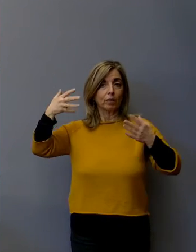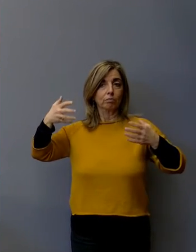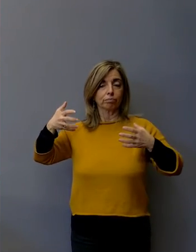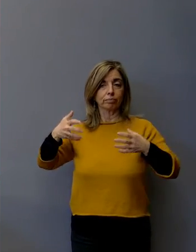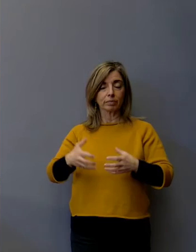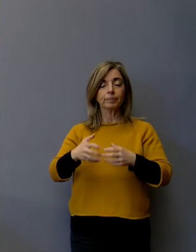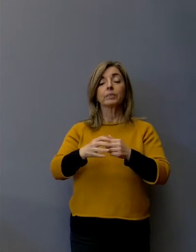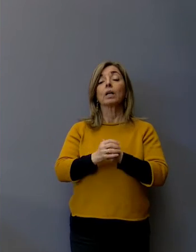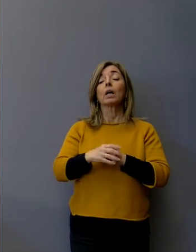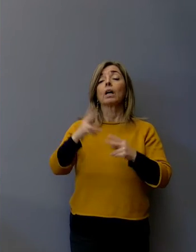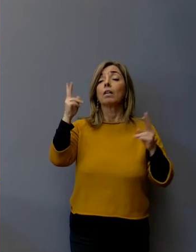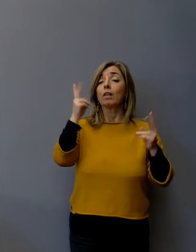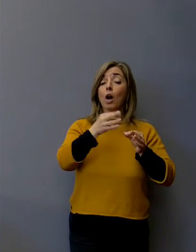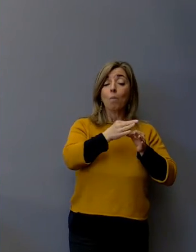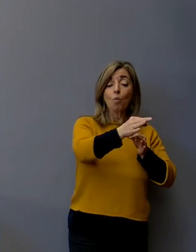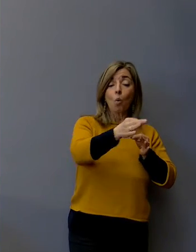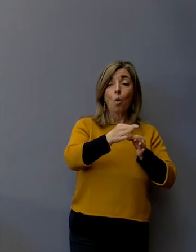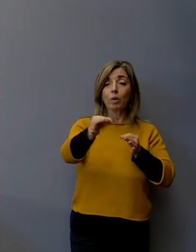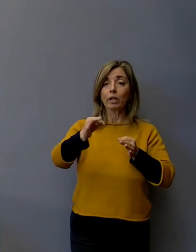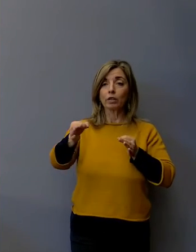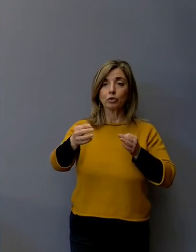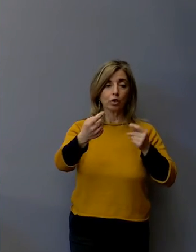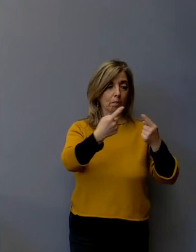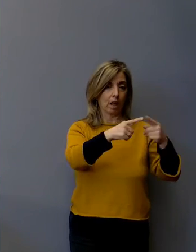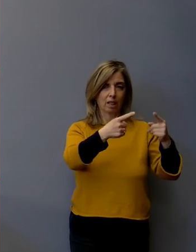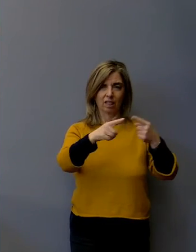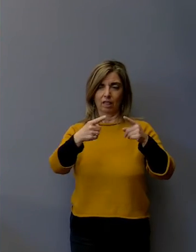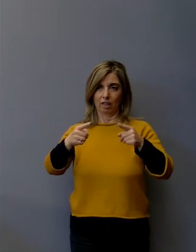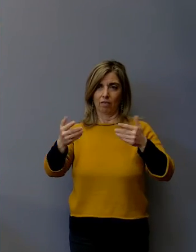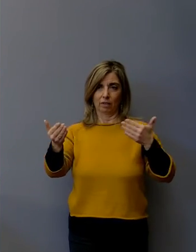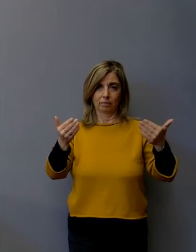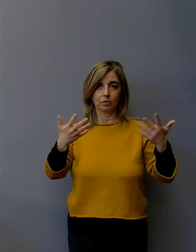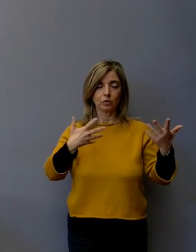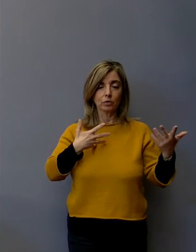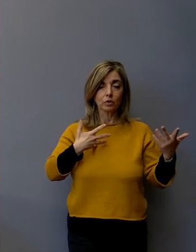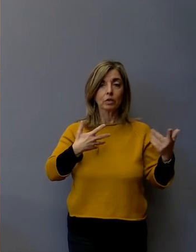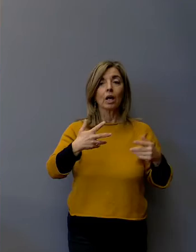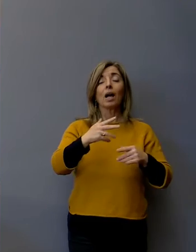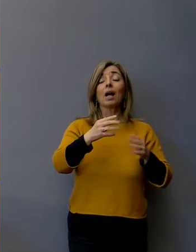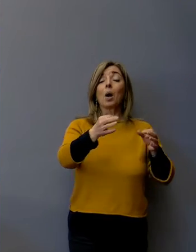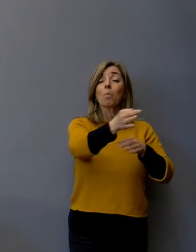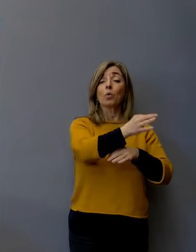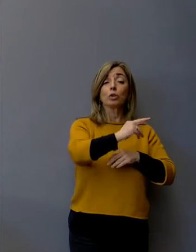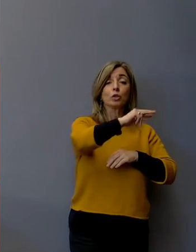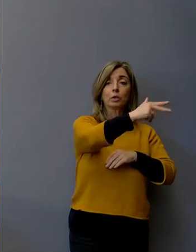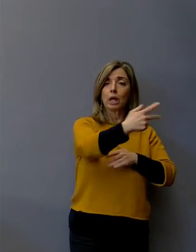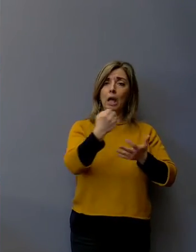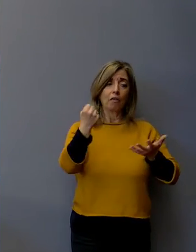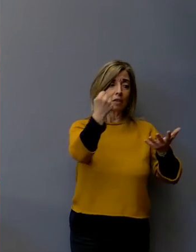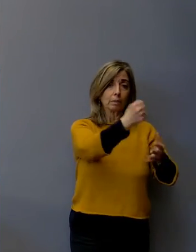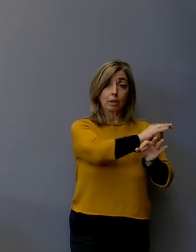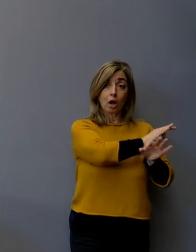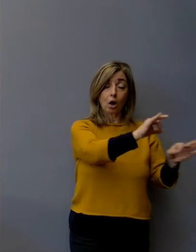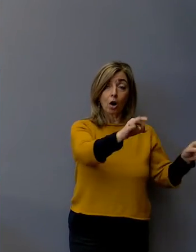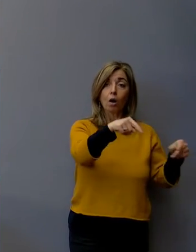ricordato prima bene gianni crivello con il dato clamoroso del municipio iii bassa valbisagno che resta senza investimenti ed è un percorso preoccupante